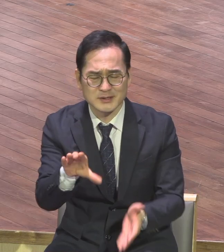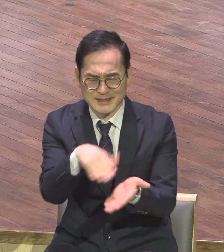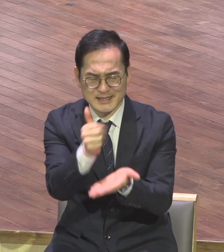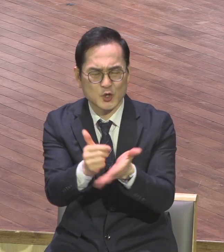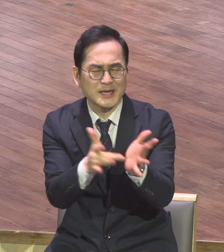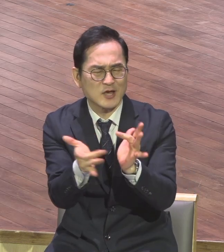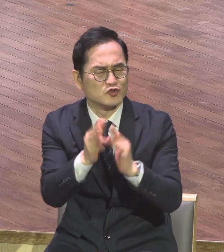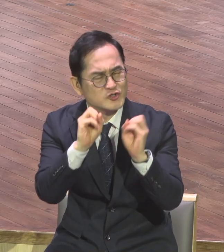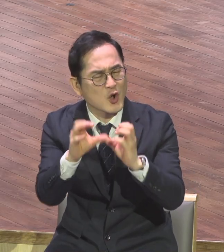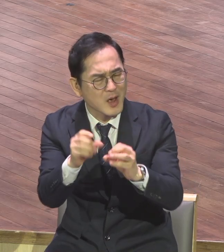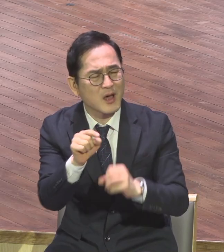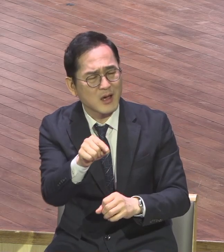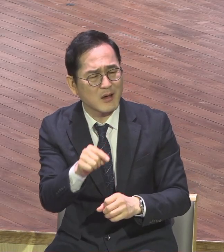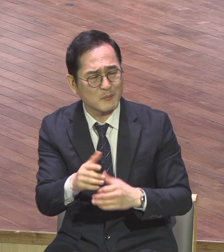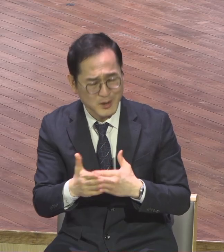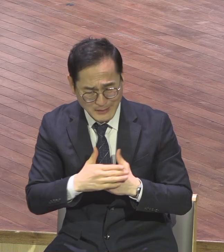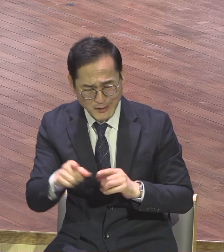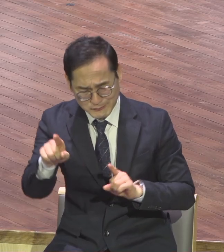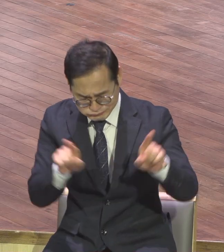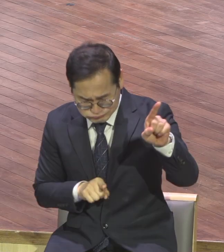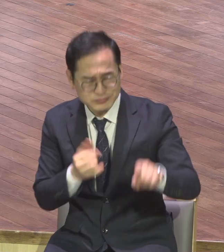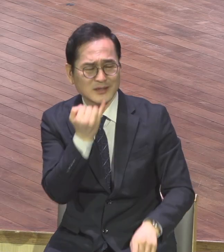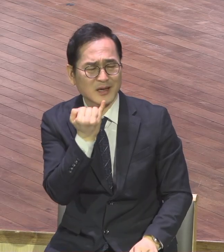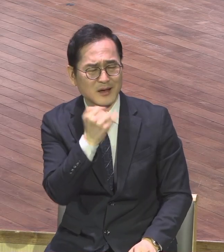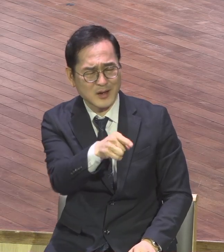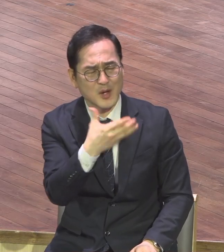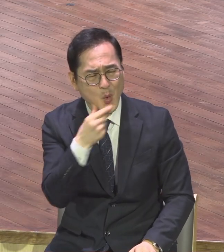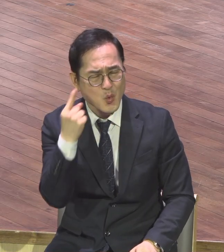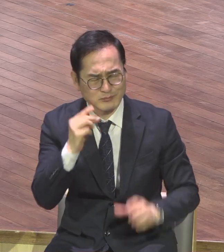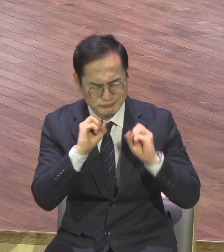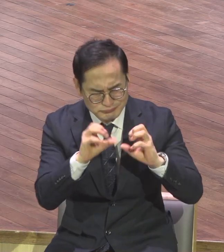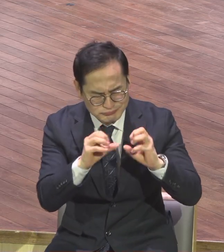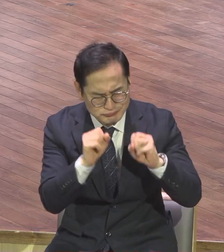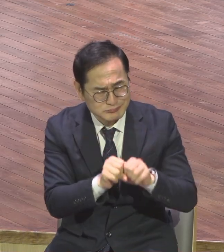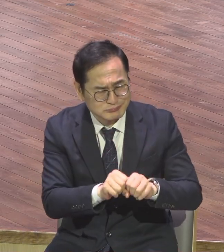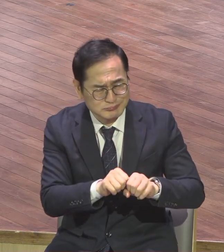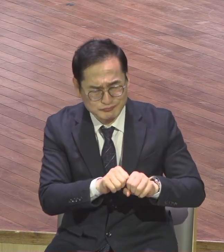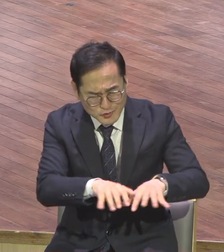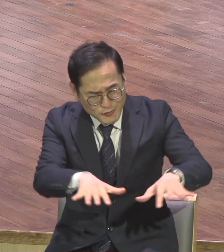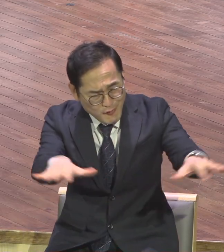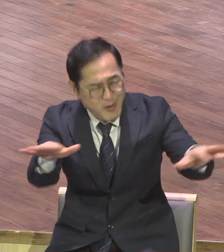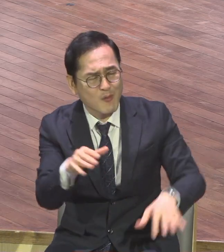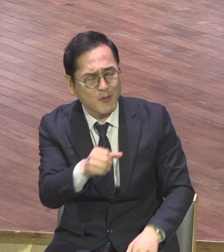나는 기뻐하고 또한 기뻐하리라. 차원이 다르지요.